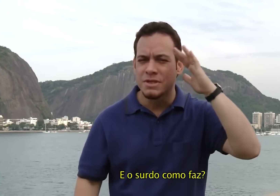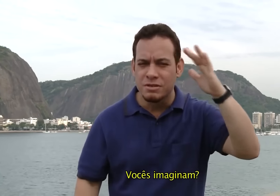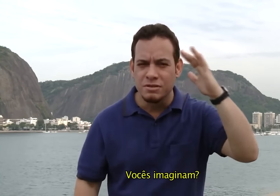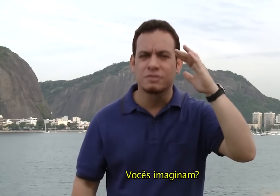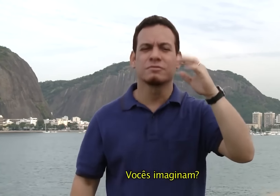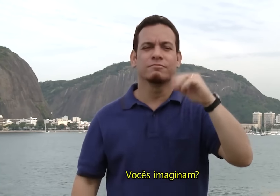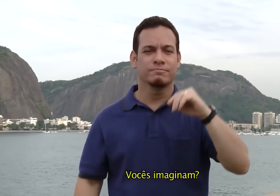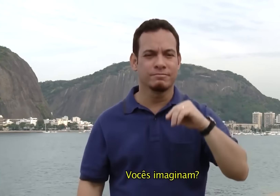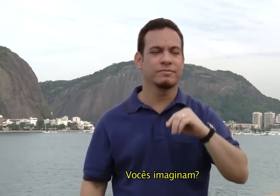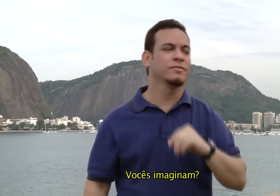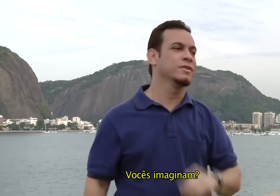Vocês imaginam?